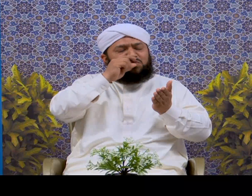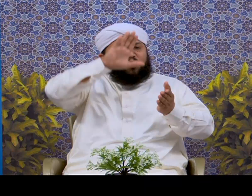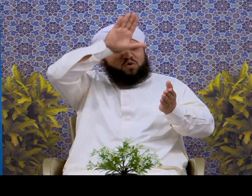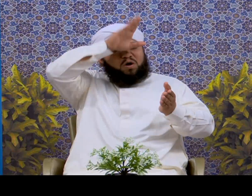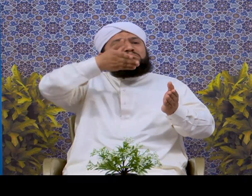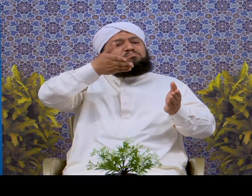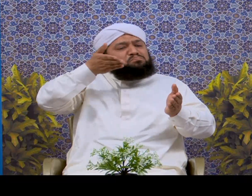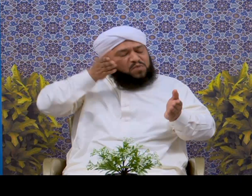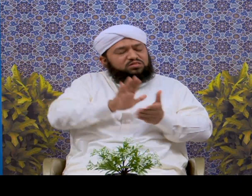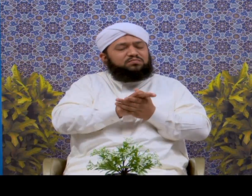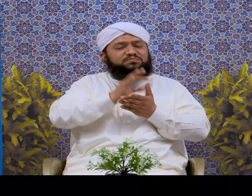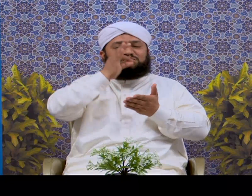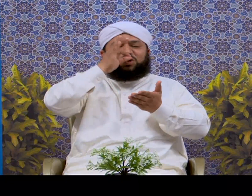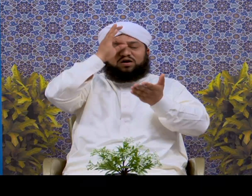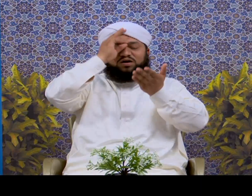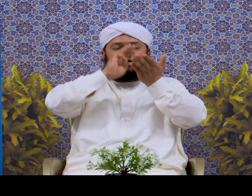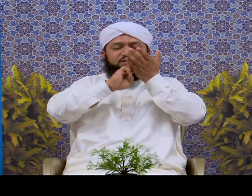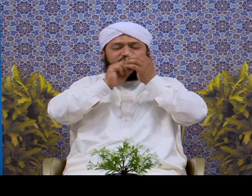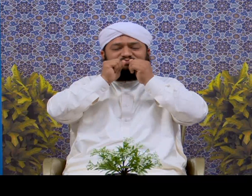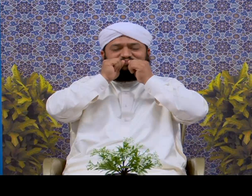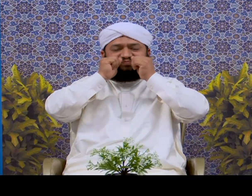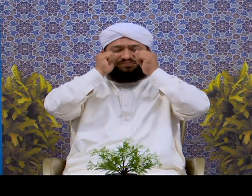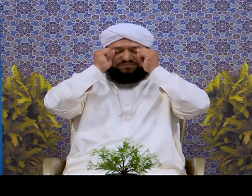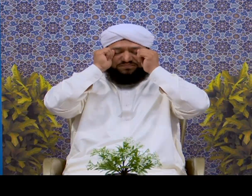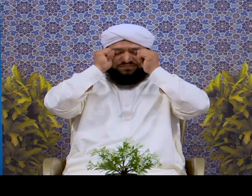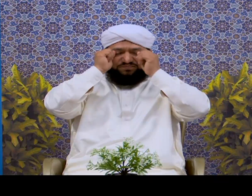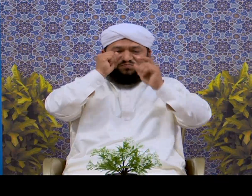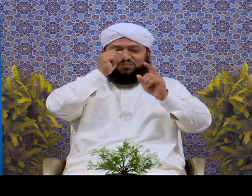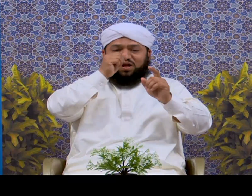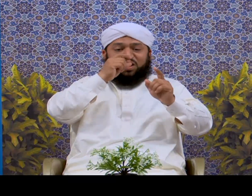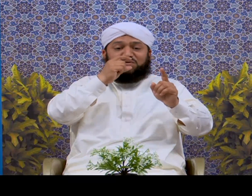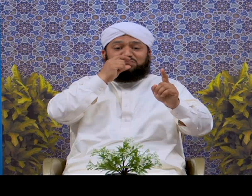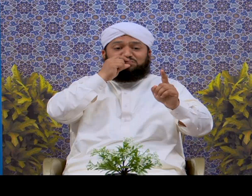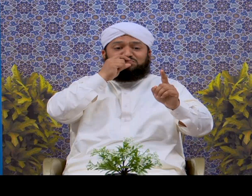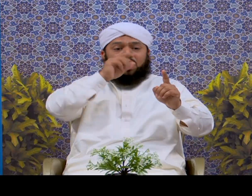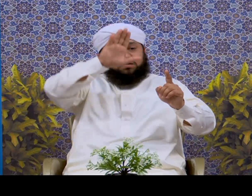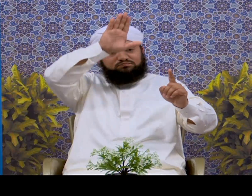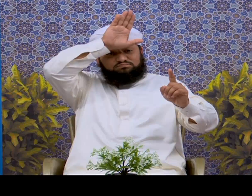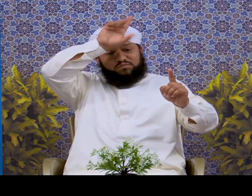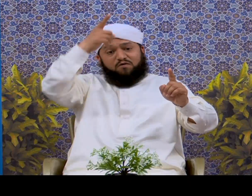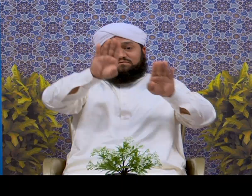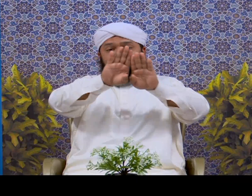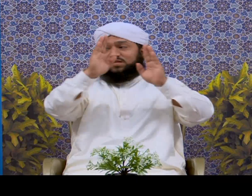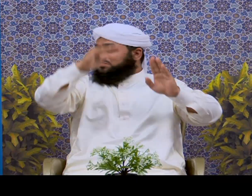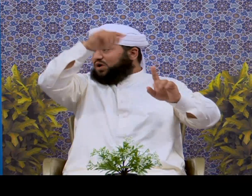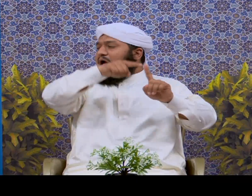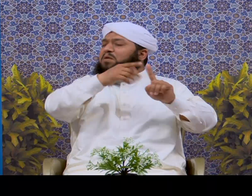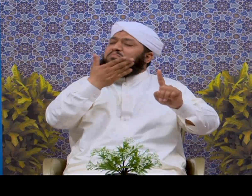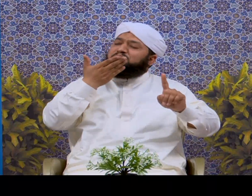نبی مکی مدنی صلی اللہ علیہ وآلہ وسلم نے اسے عبادت کا دروازہ قرار دیا؟ اس سوال کا جواب